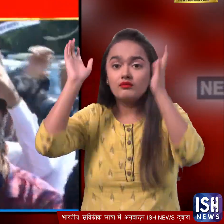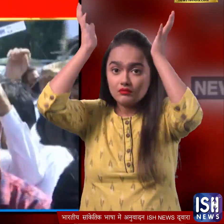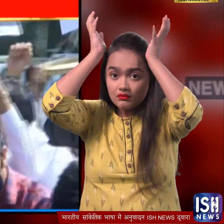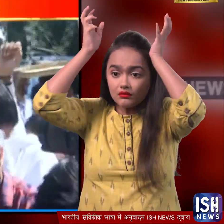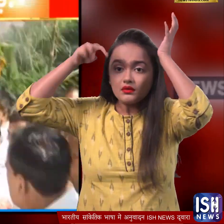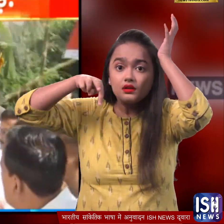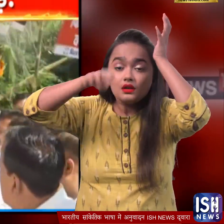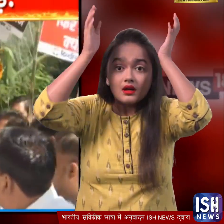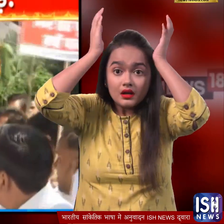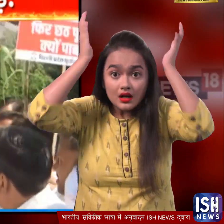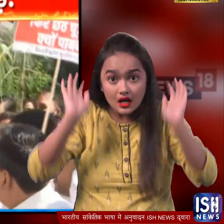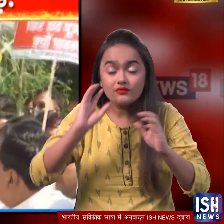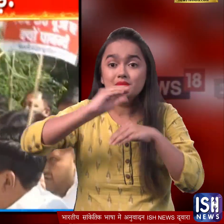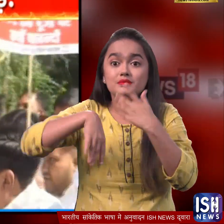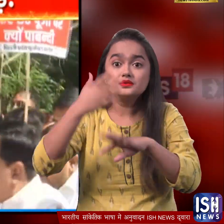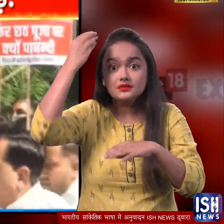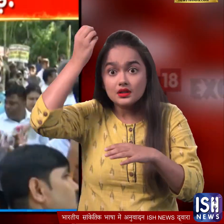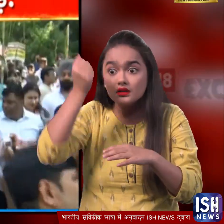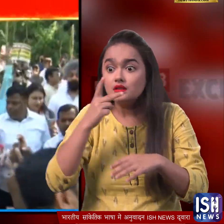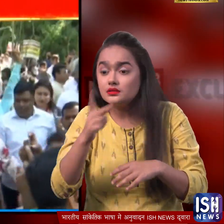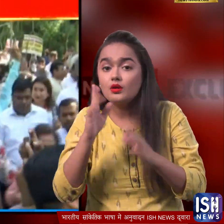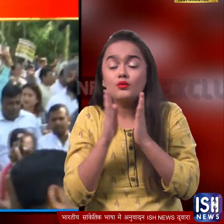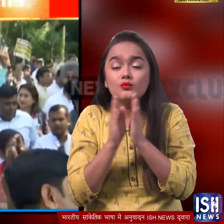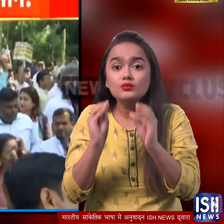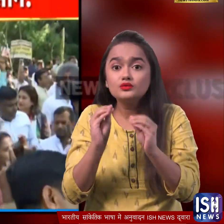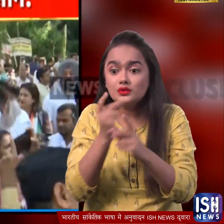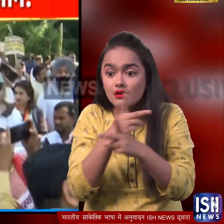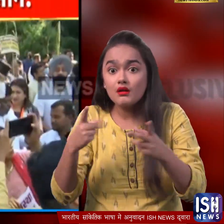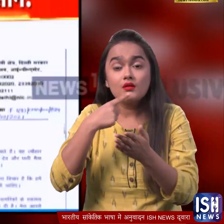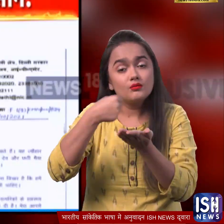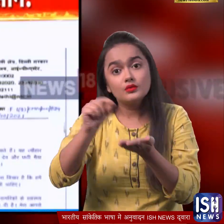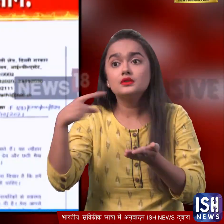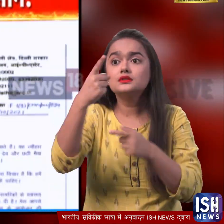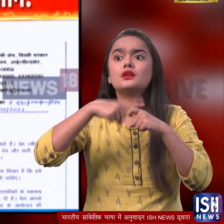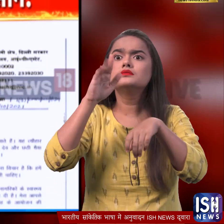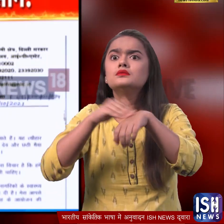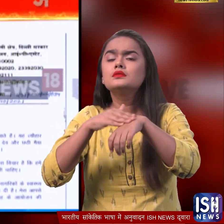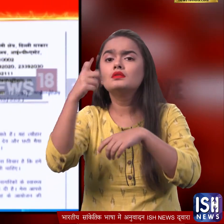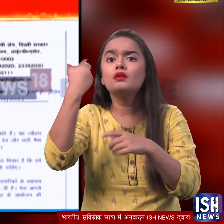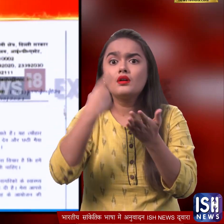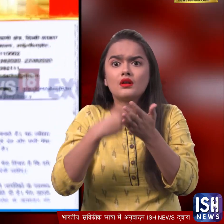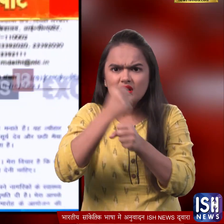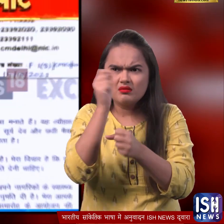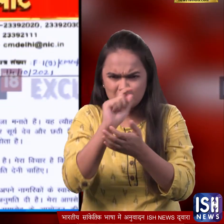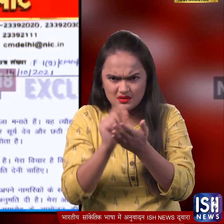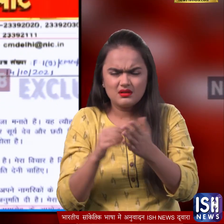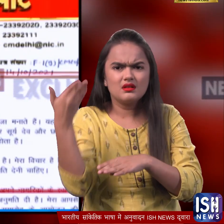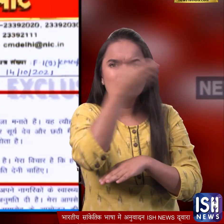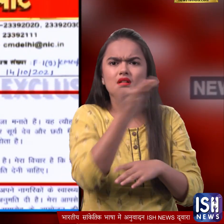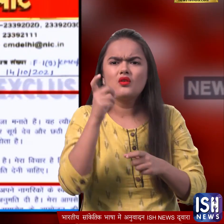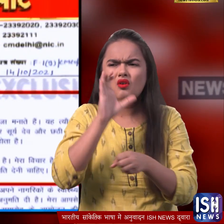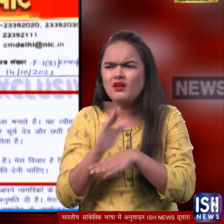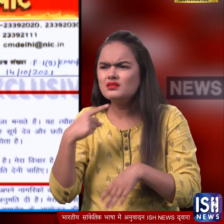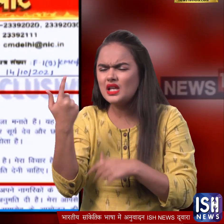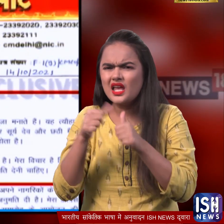टोकरी सर पर रखकर आए और बाद में उनके हाथ में दिखा गन्ना। छठ पूजा के आयोजन की अनुमति के लिए केजरीवाल ने उपराज्यपाल को जो चिट्ठी लिखी, उसे